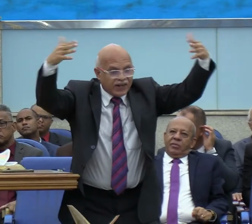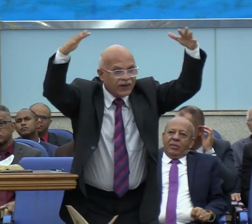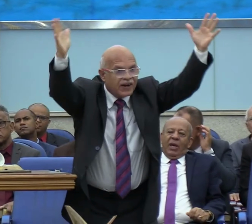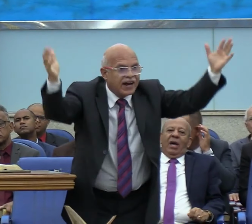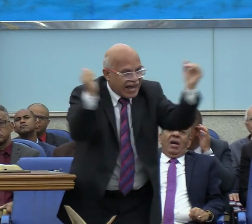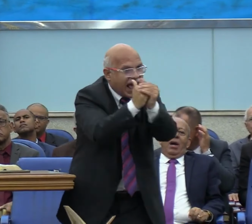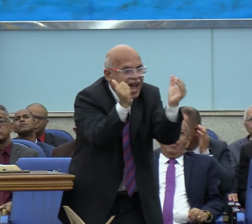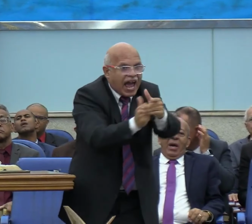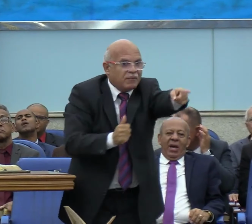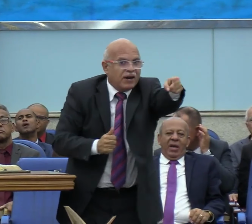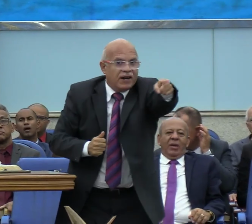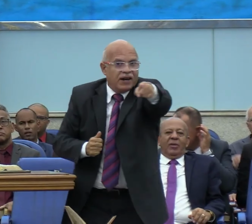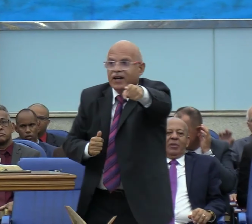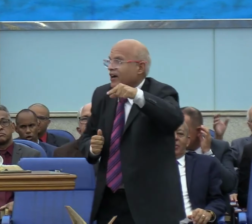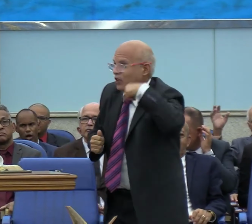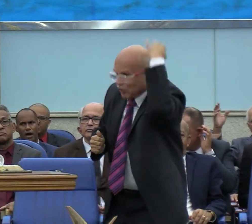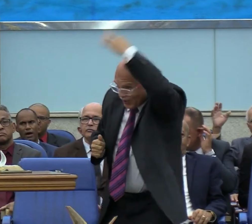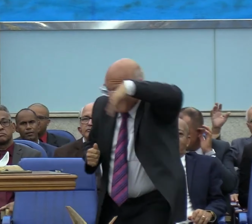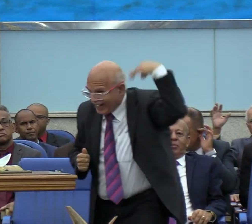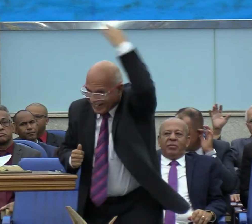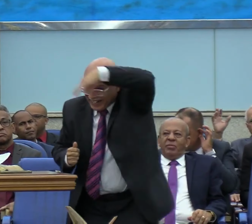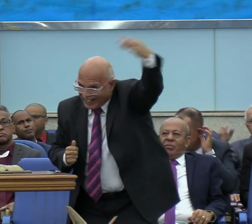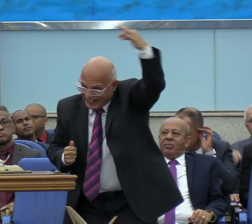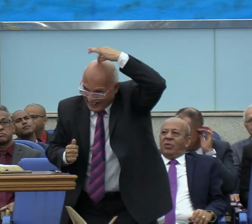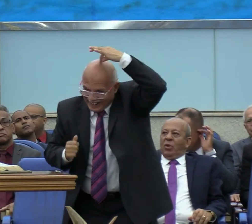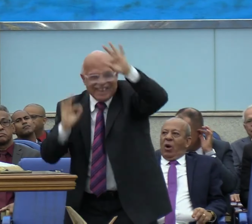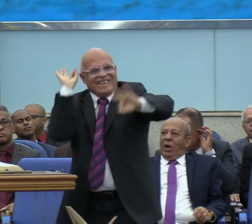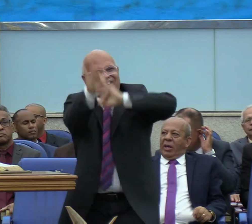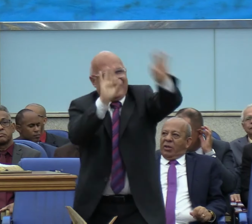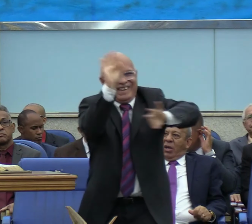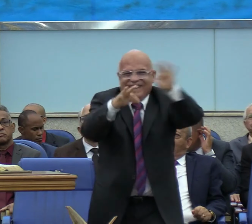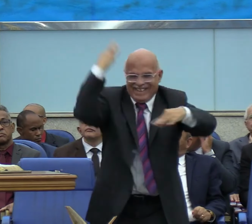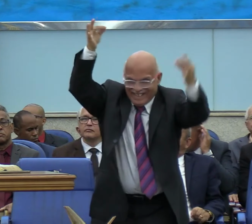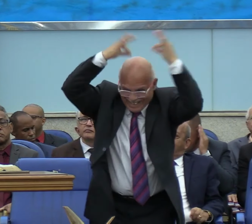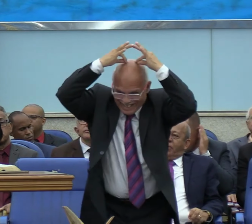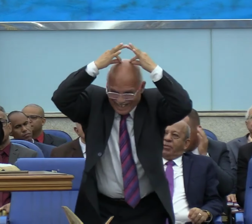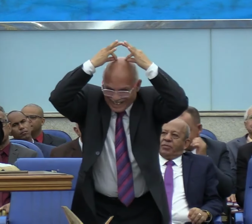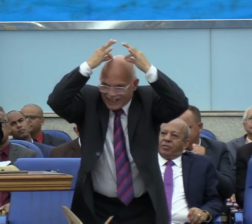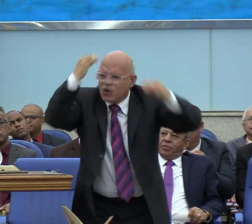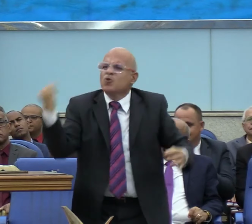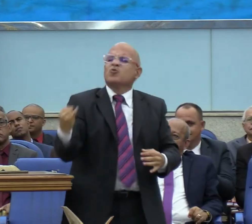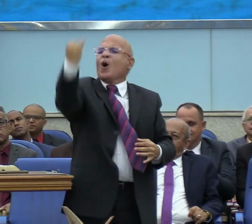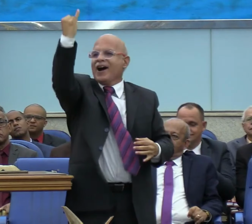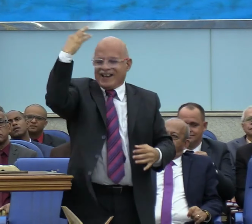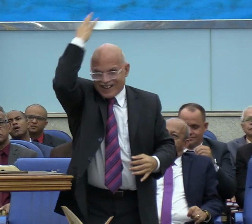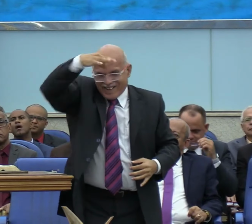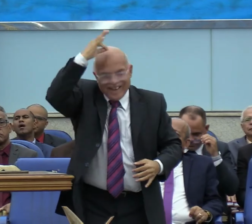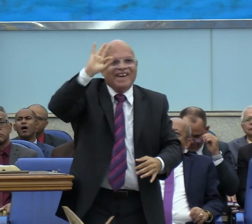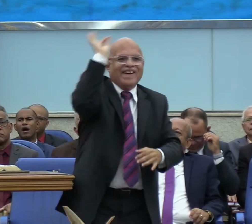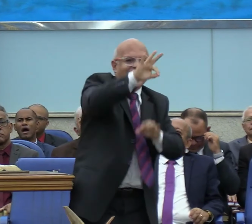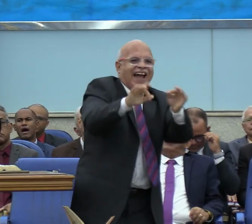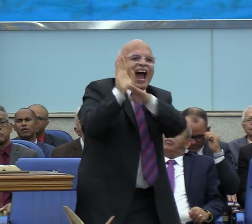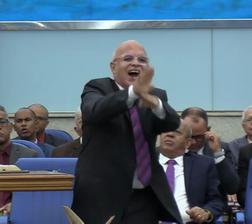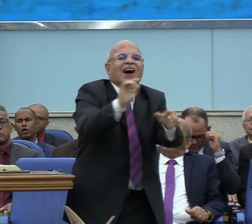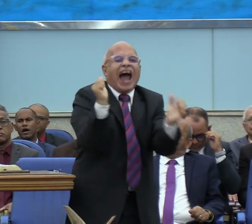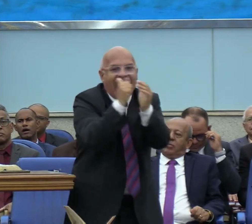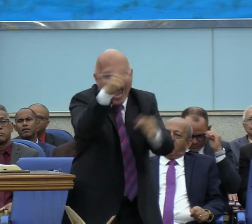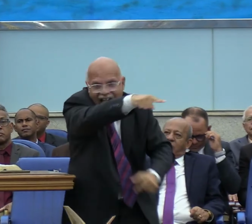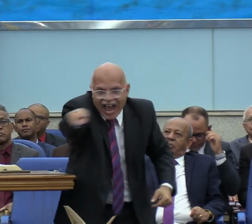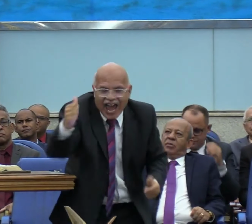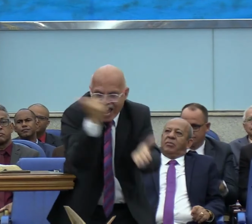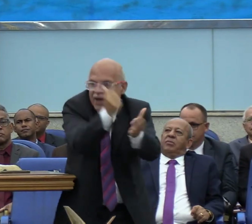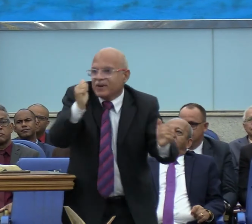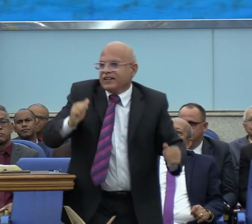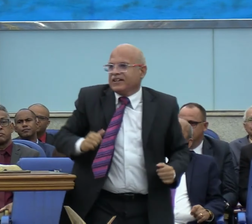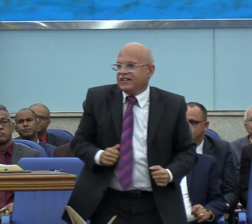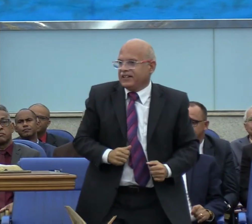glória a Deus, um aleluia? Glorifique o nome do Senhor. O Espírito Santo está aqui tocando no teu coração. O Espírito Santo está